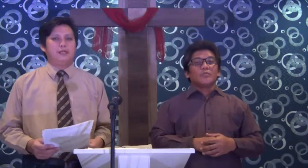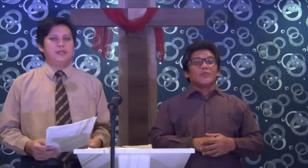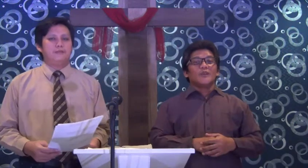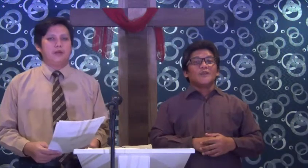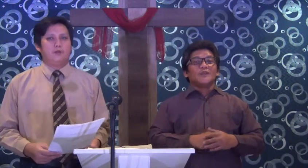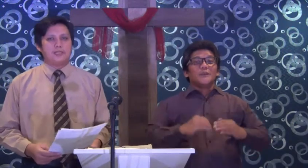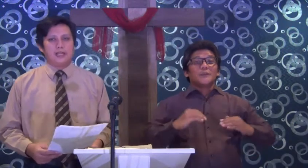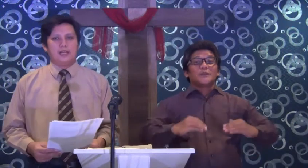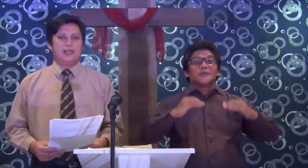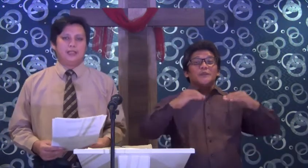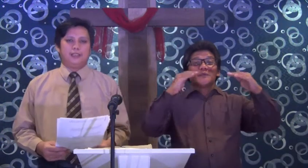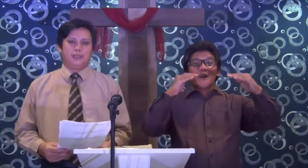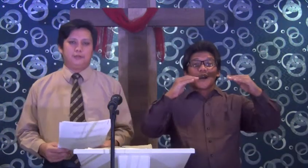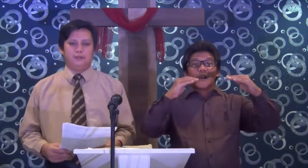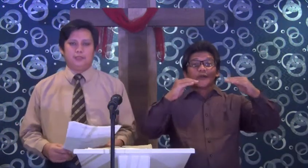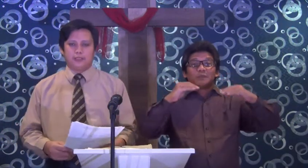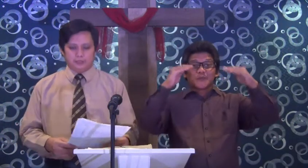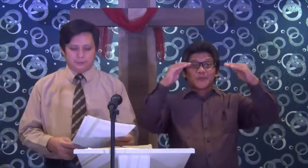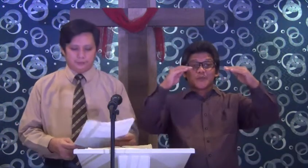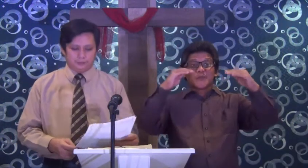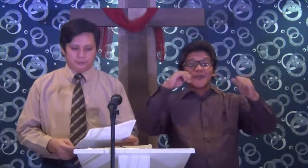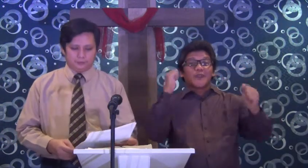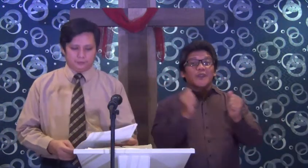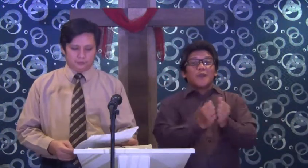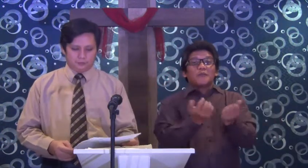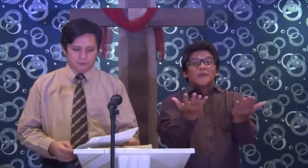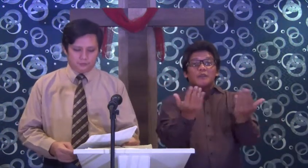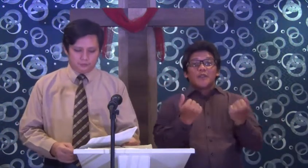bertumbuh dengan menerima kuasa Allah di dalam hidup kita,